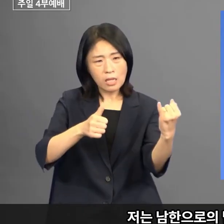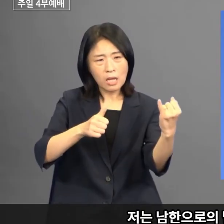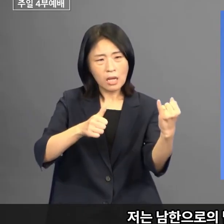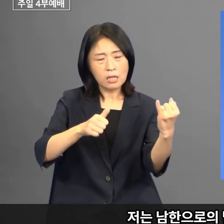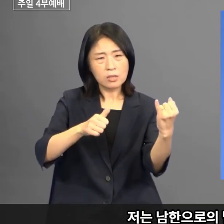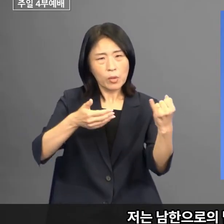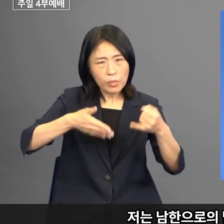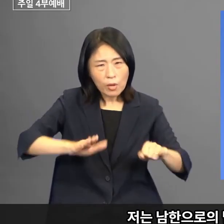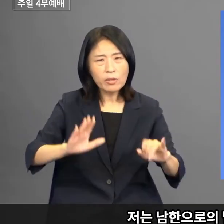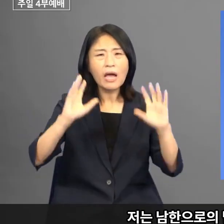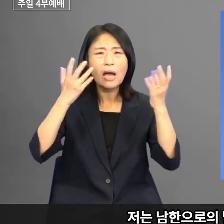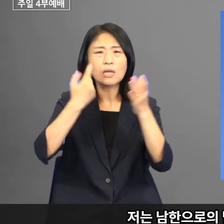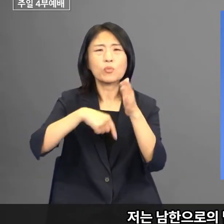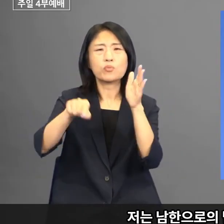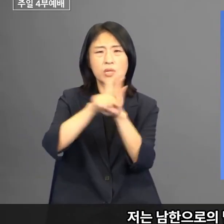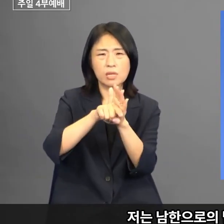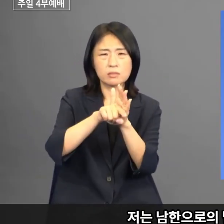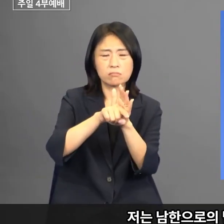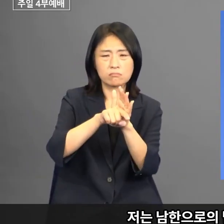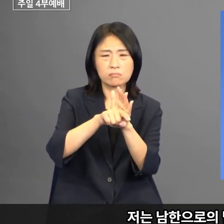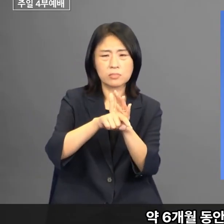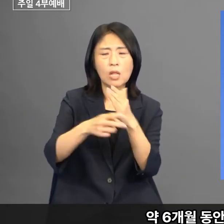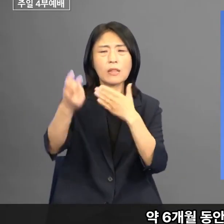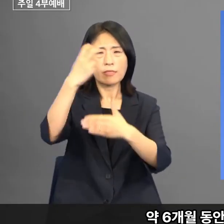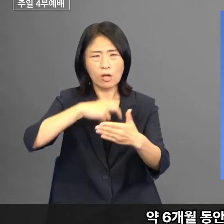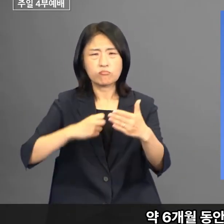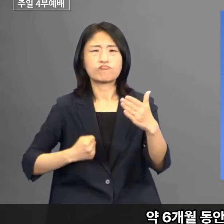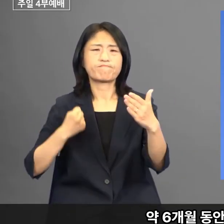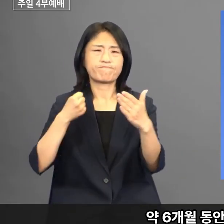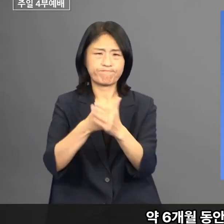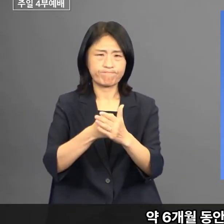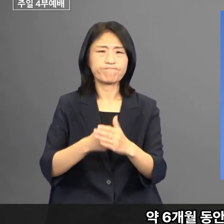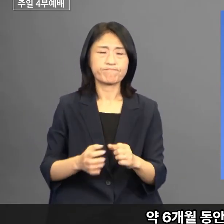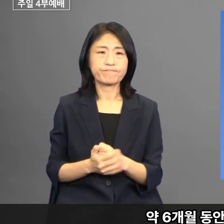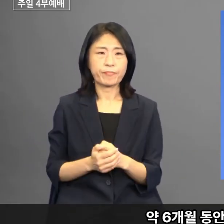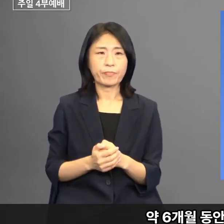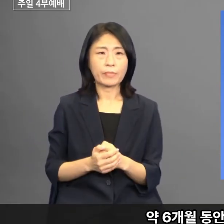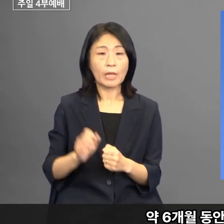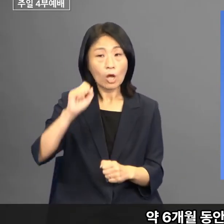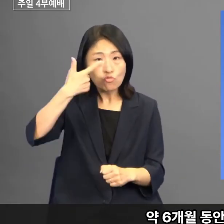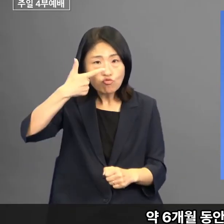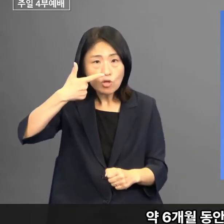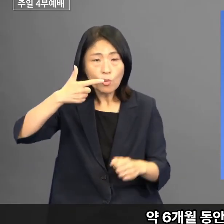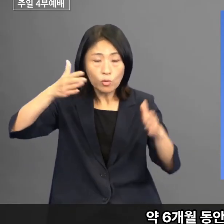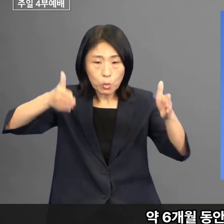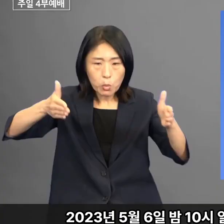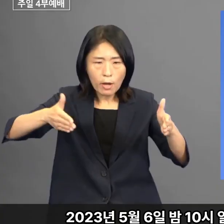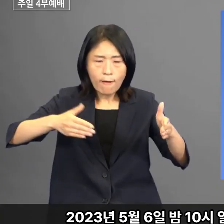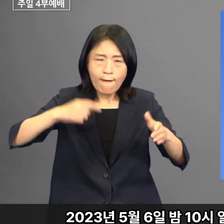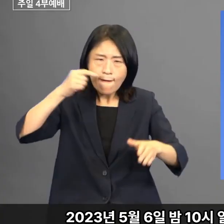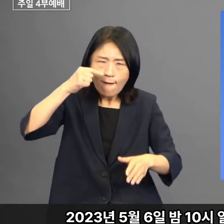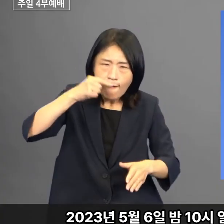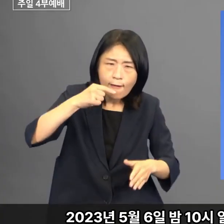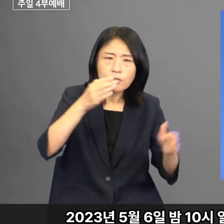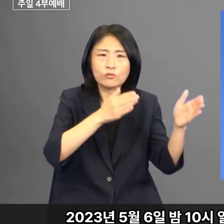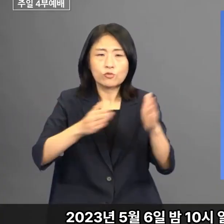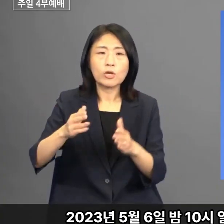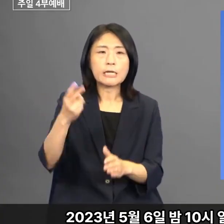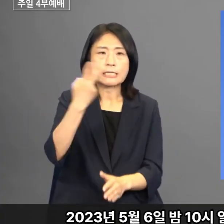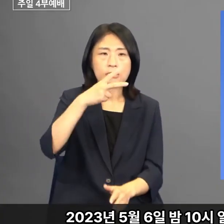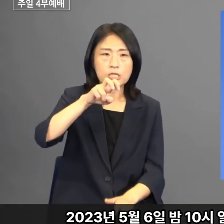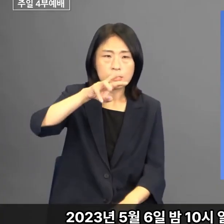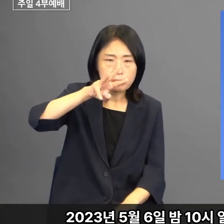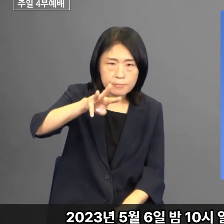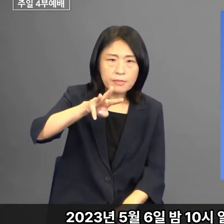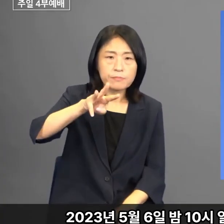저는 남한으로의 탈북을 결심했습니다. 약 6개월 동안 철저히 준비하여 2023년 5월